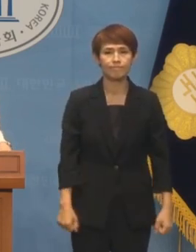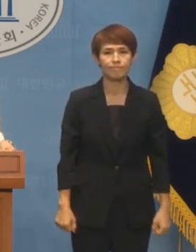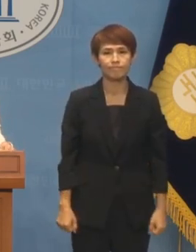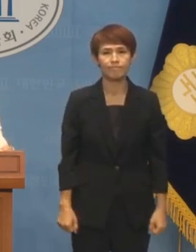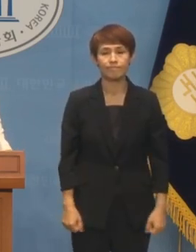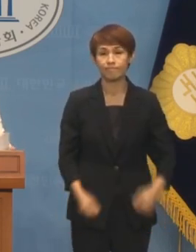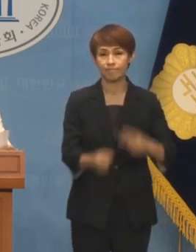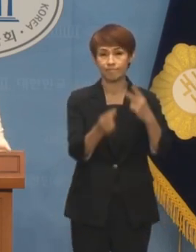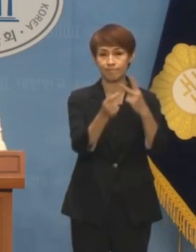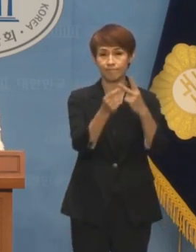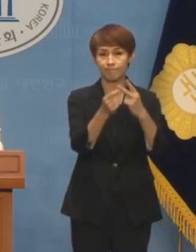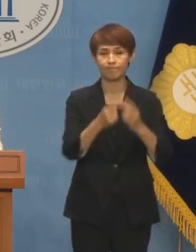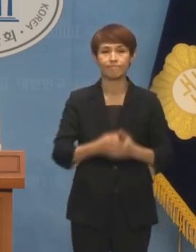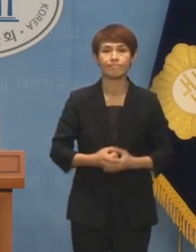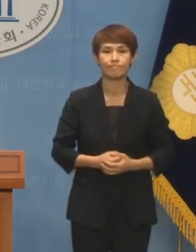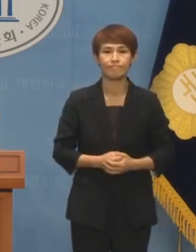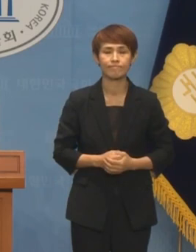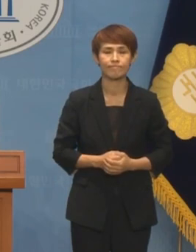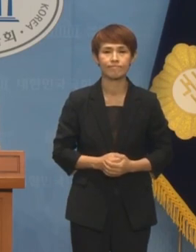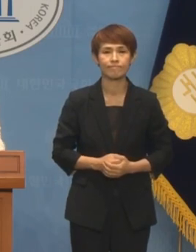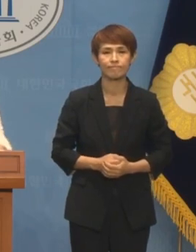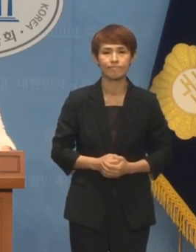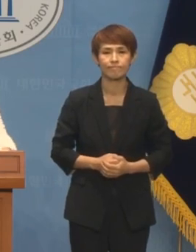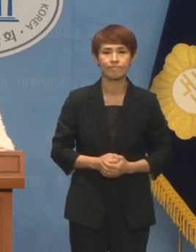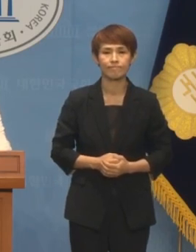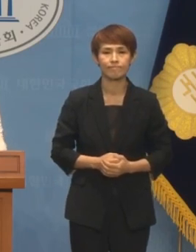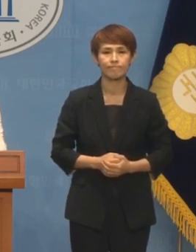두 번째 브리핑 시작하겠습니다.